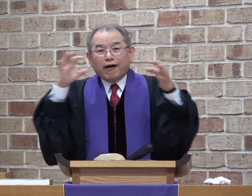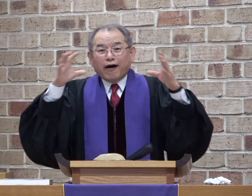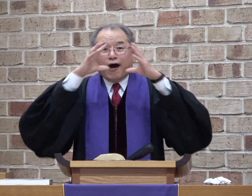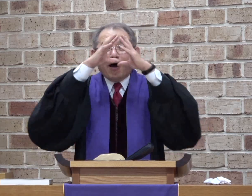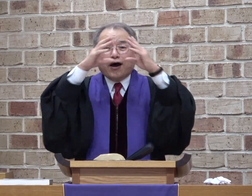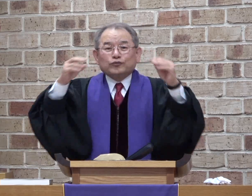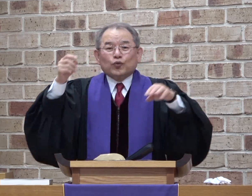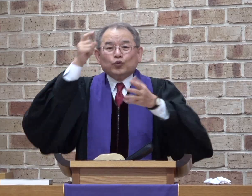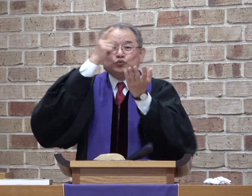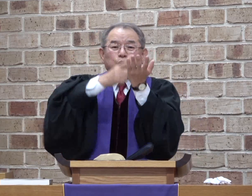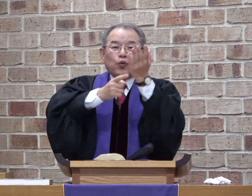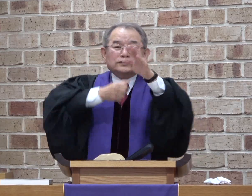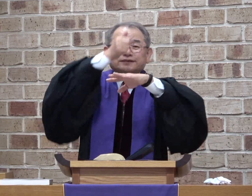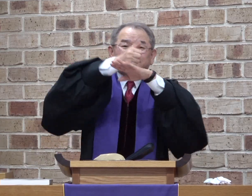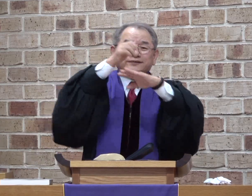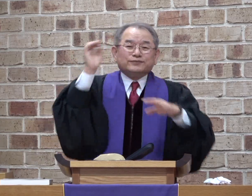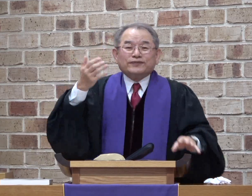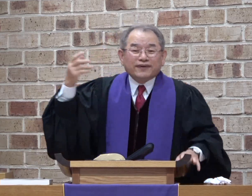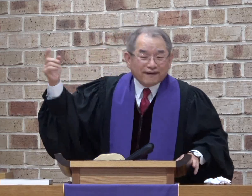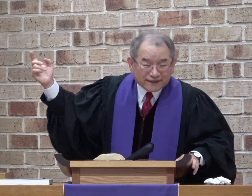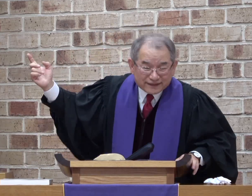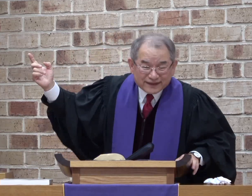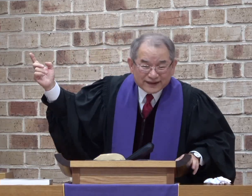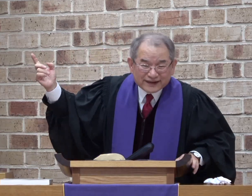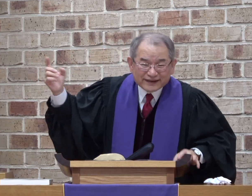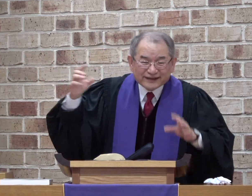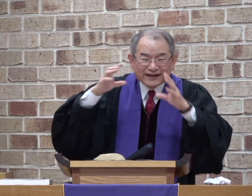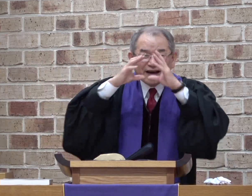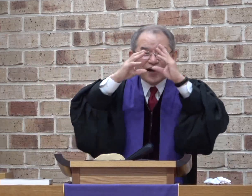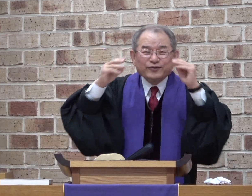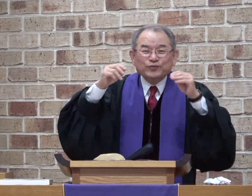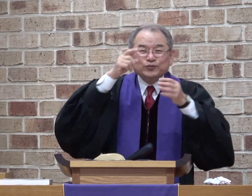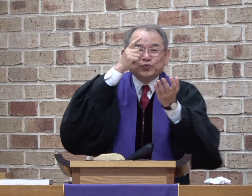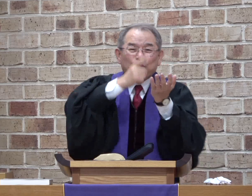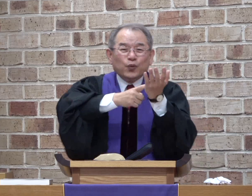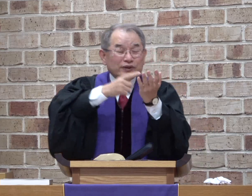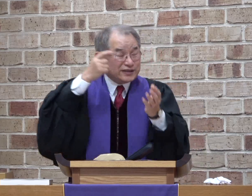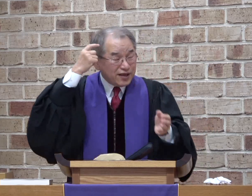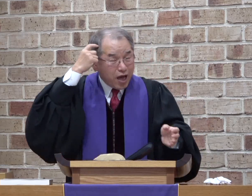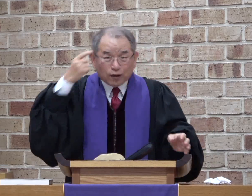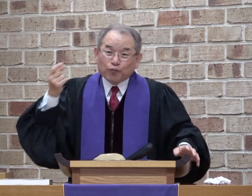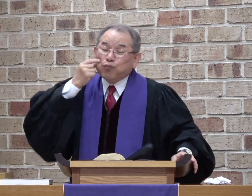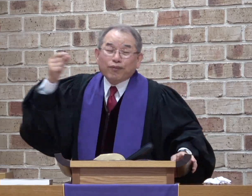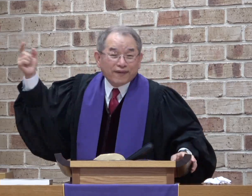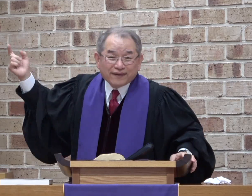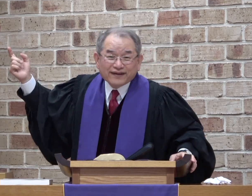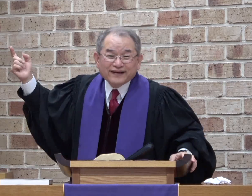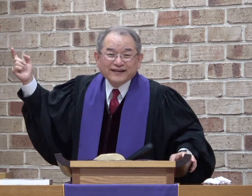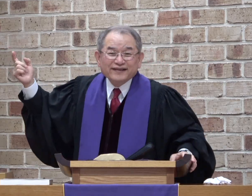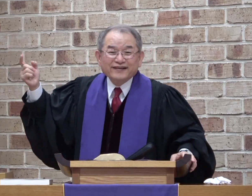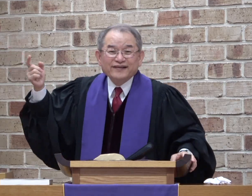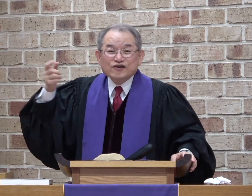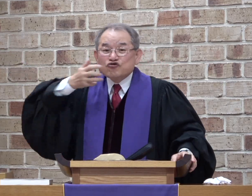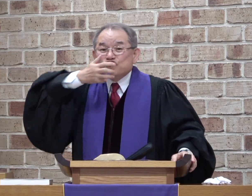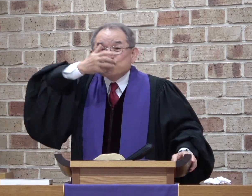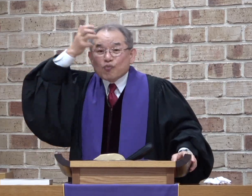결국 그 바른 길로 걷다가 애굽의 총리가 된 것입니다. 꿈에도